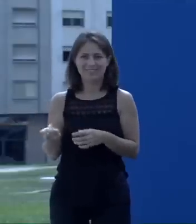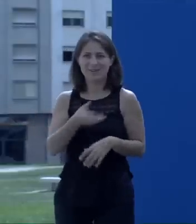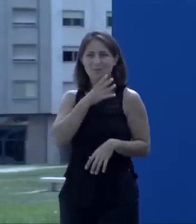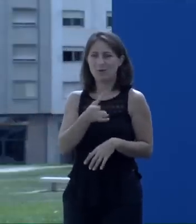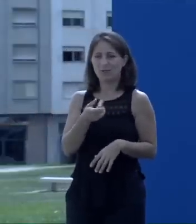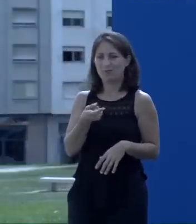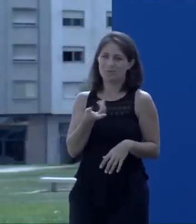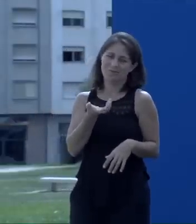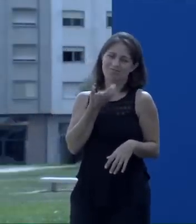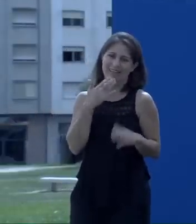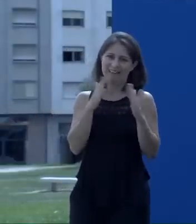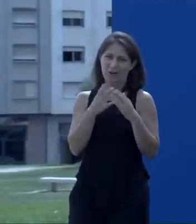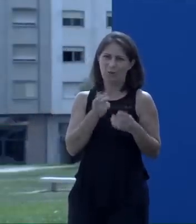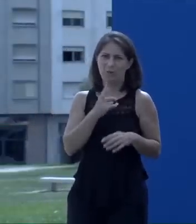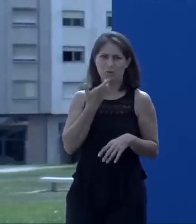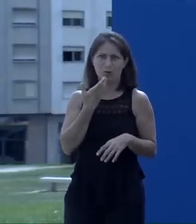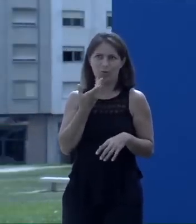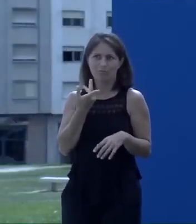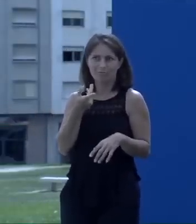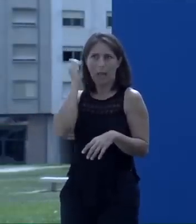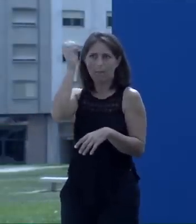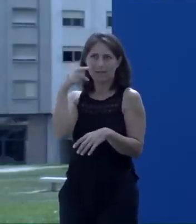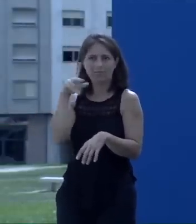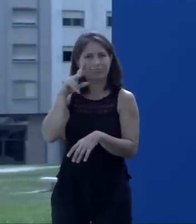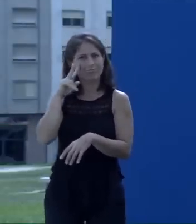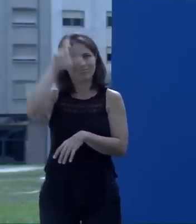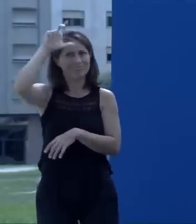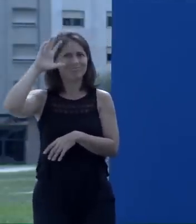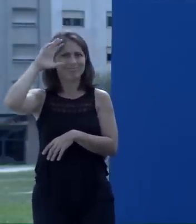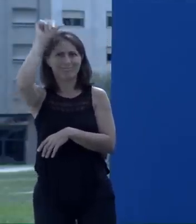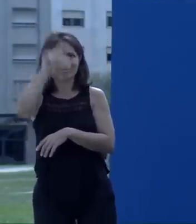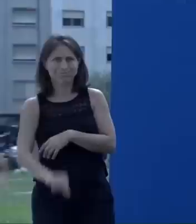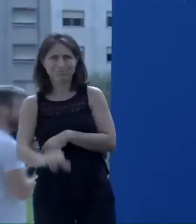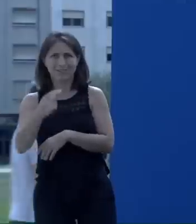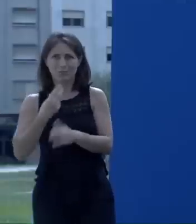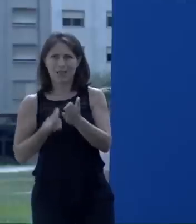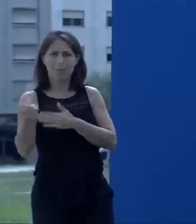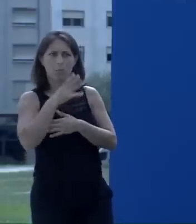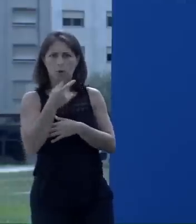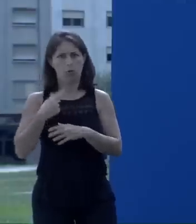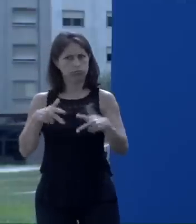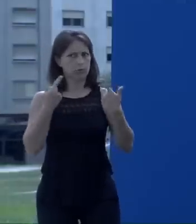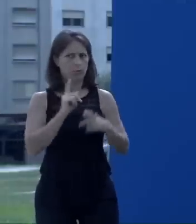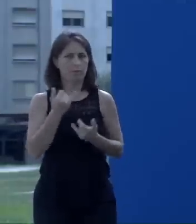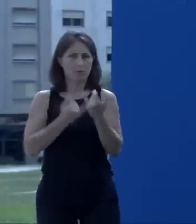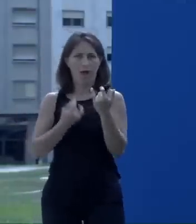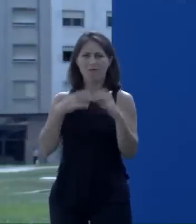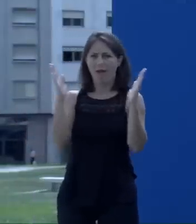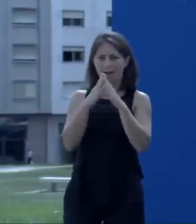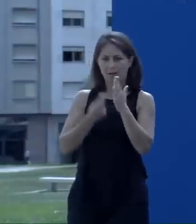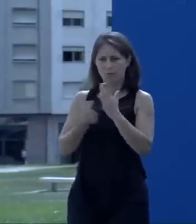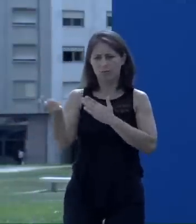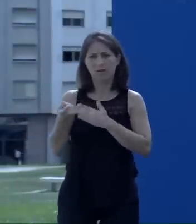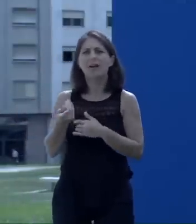deixaban ir aos mítines. Foi unhas primeiras falcatruadas que fixen na casa. Escaparme para vir a ver